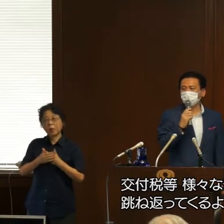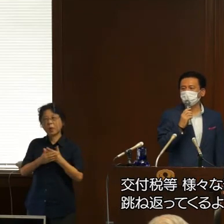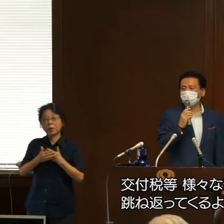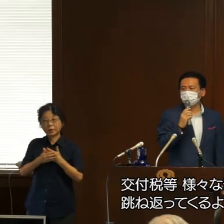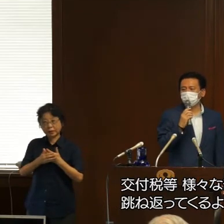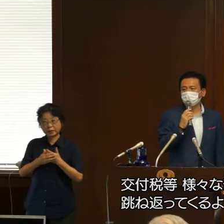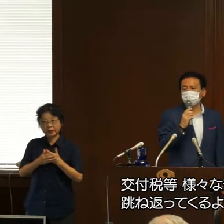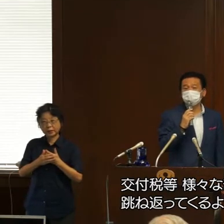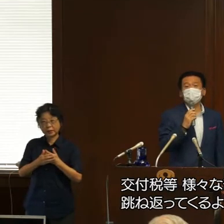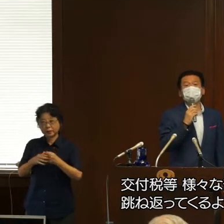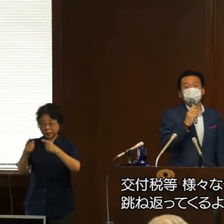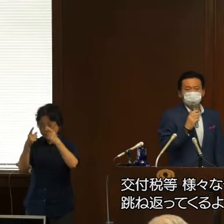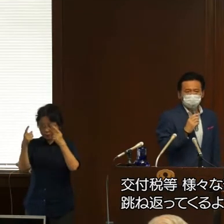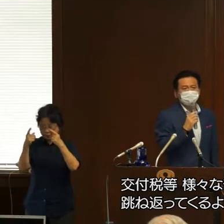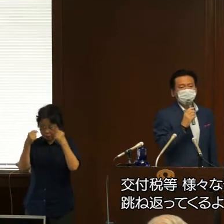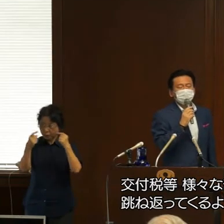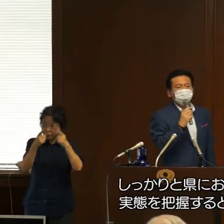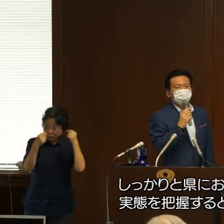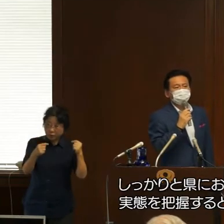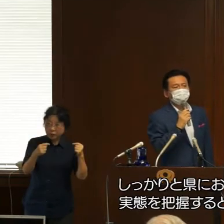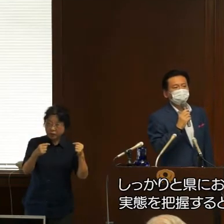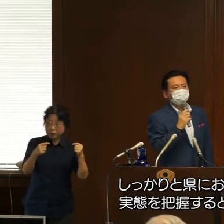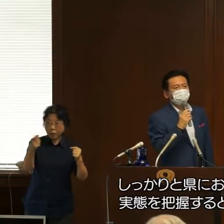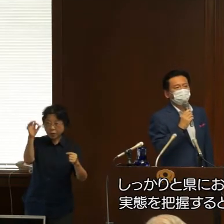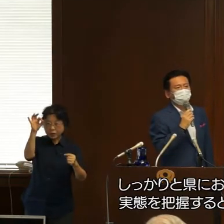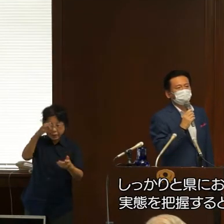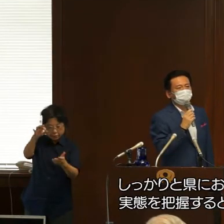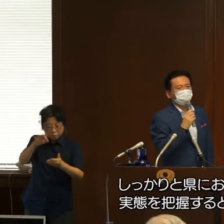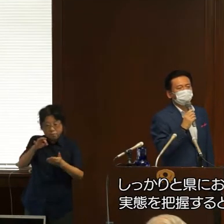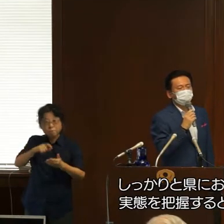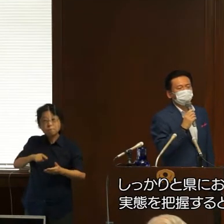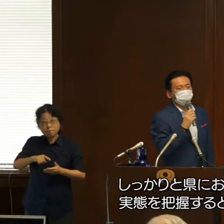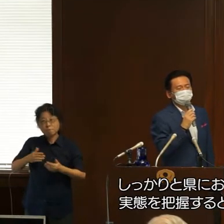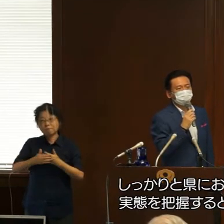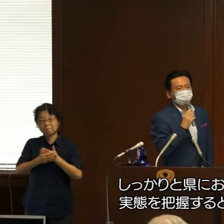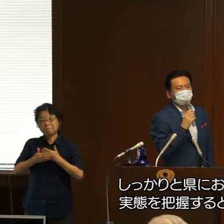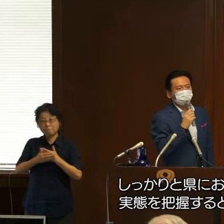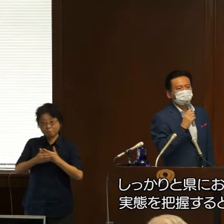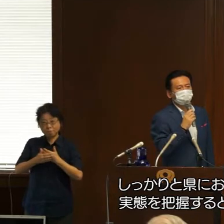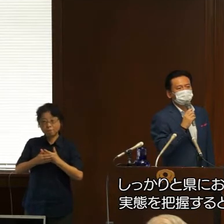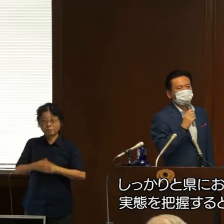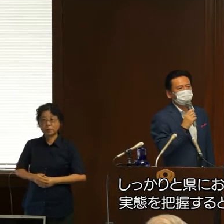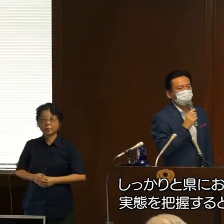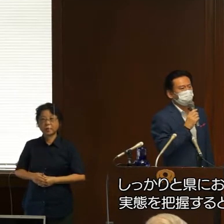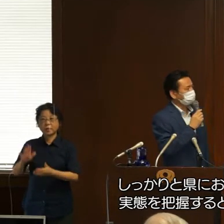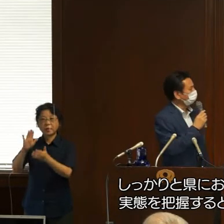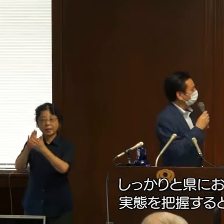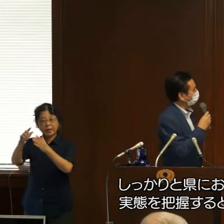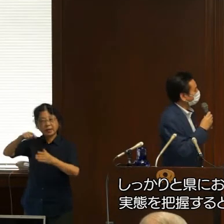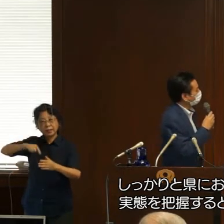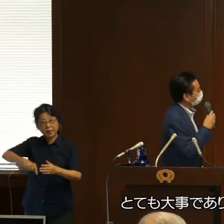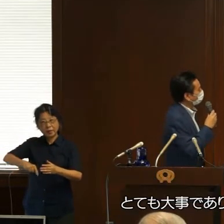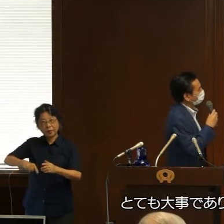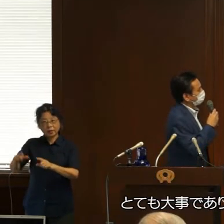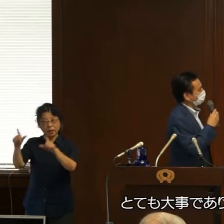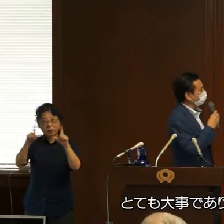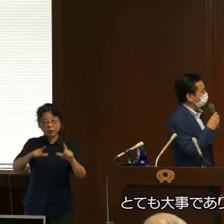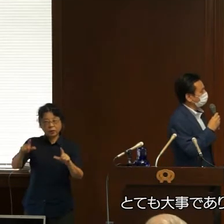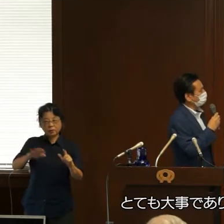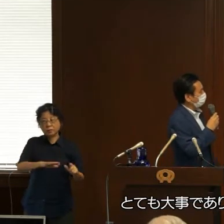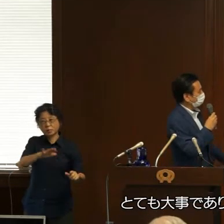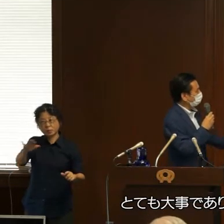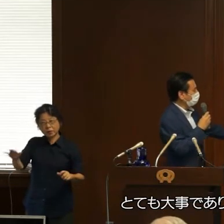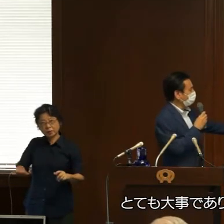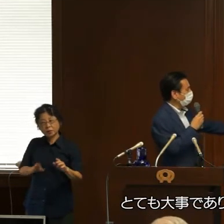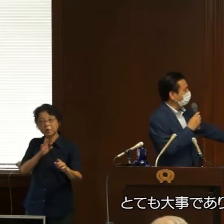ざまな跳ね返ってくるような形になっているので、しっかりと県にお住まいになっている方の実態を把握するということはとても大事であり